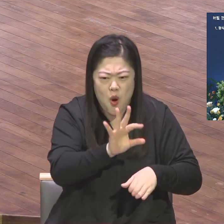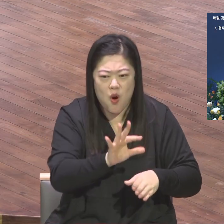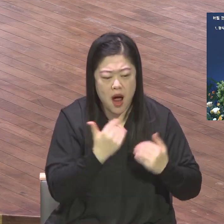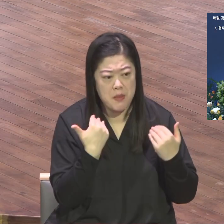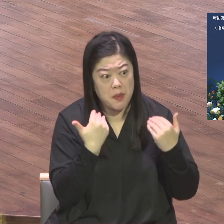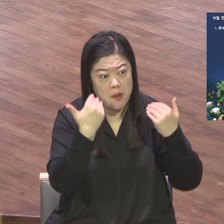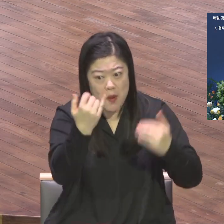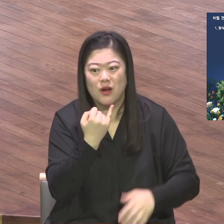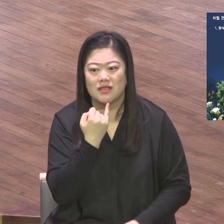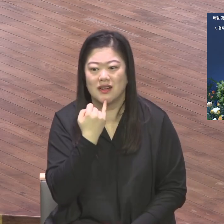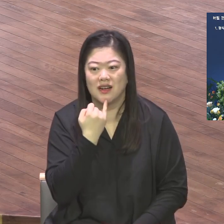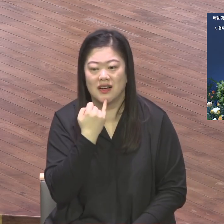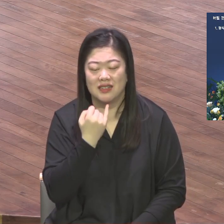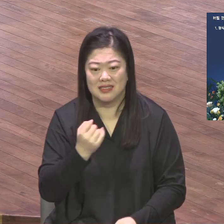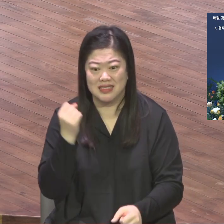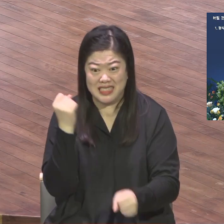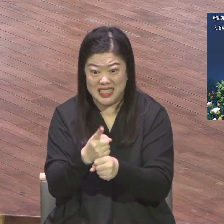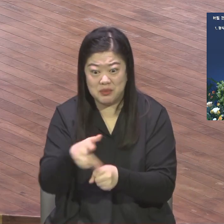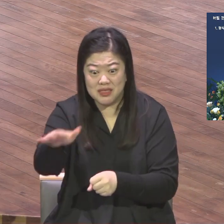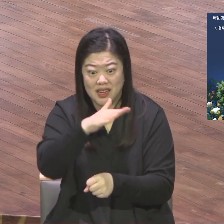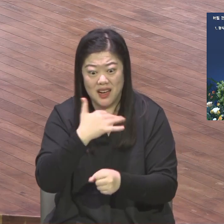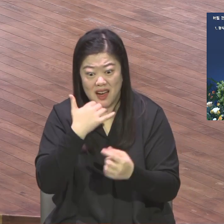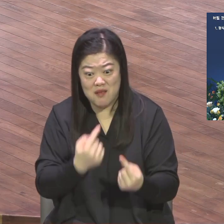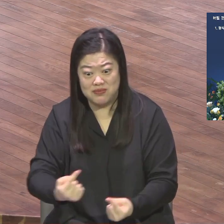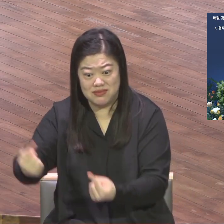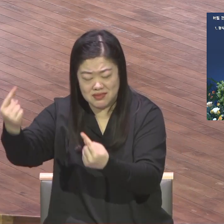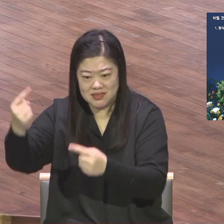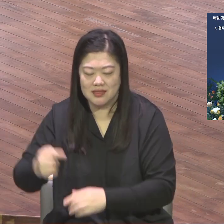그냥 뭐 완전히 복음이잖아요.